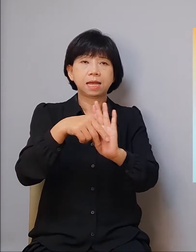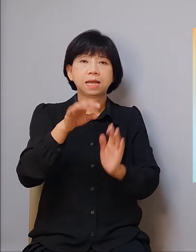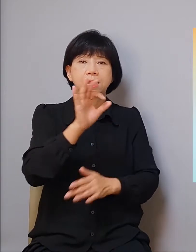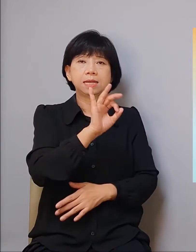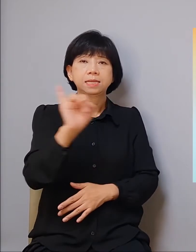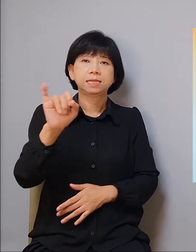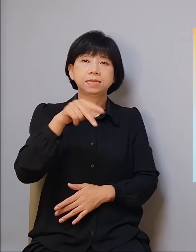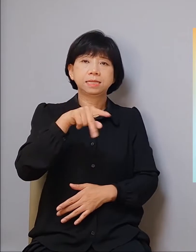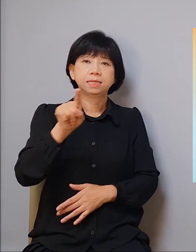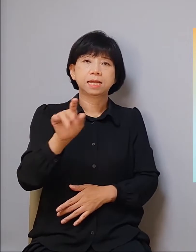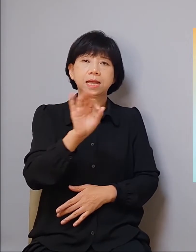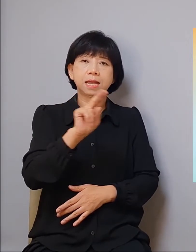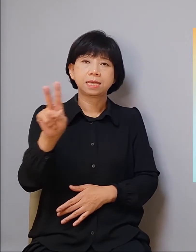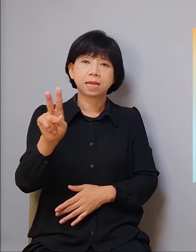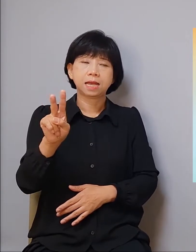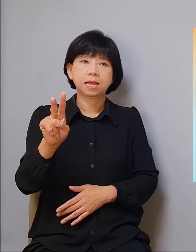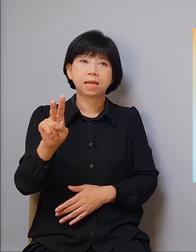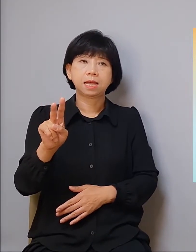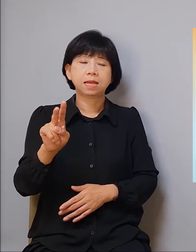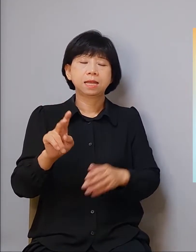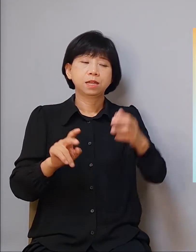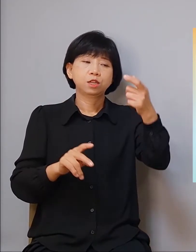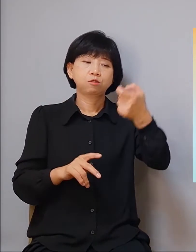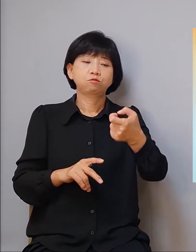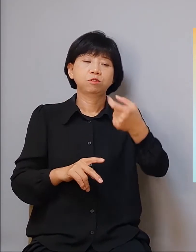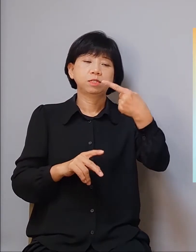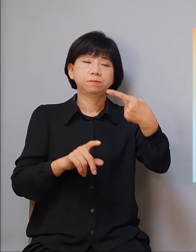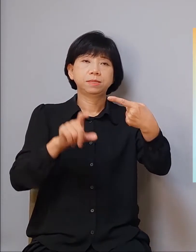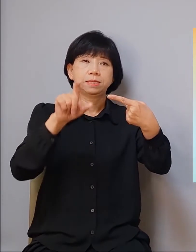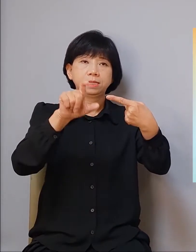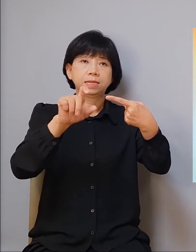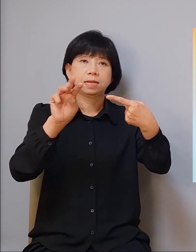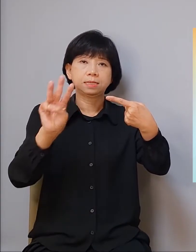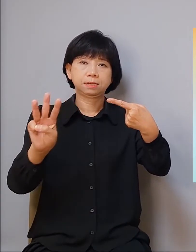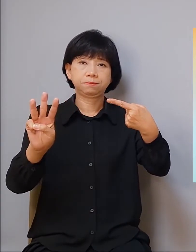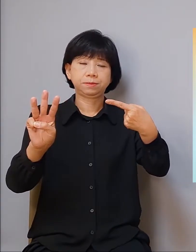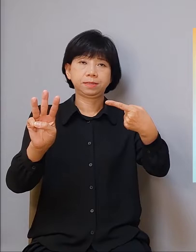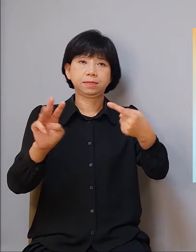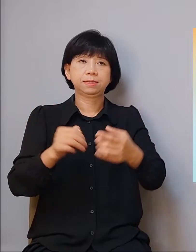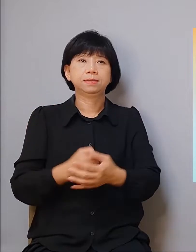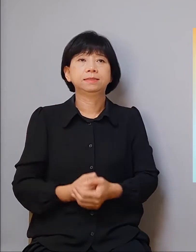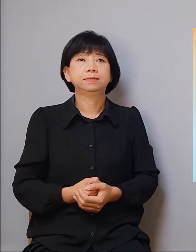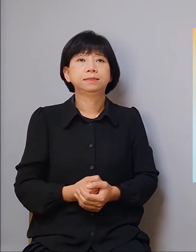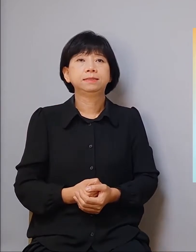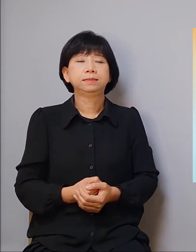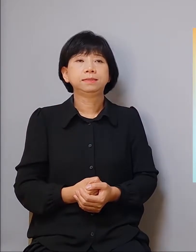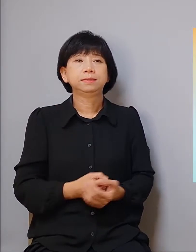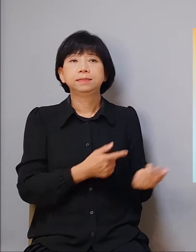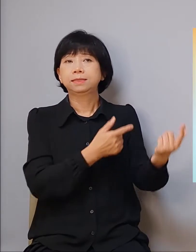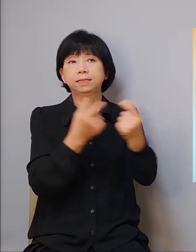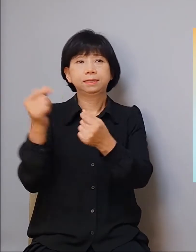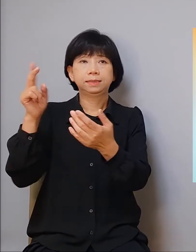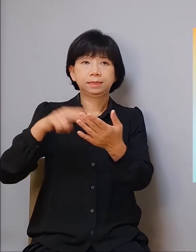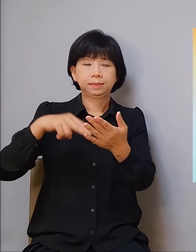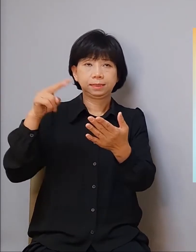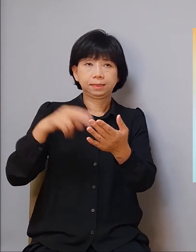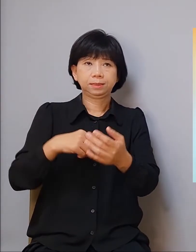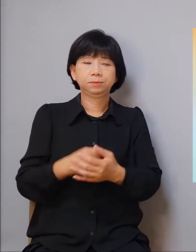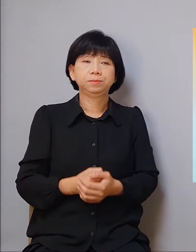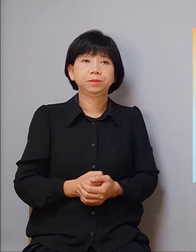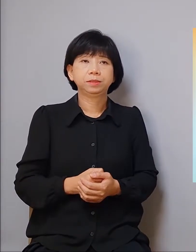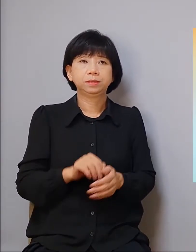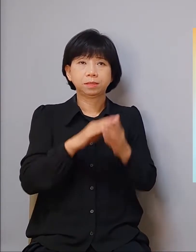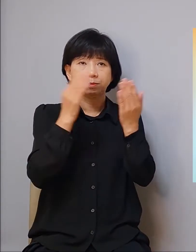은혜 받으실 하나님의 말씀 이사야 61장 3절 말씀입니다. 한 목소리로 같이 한번